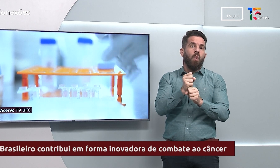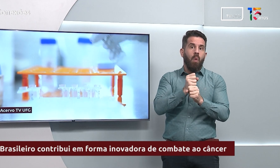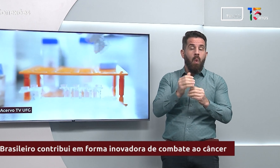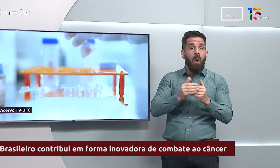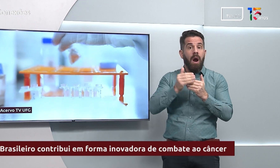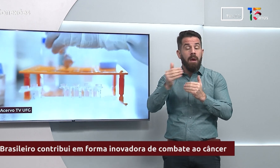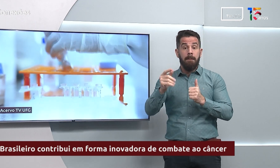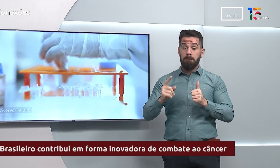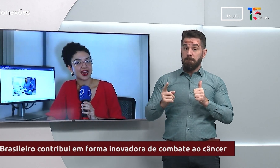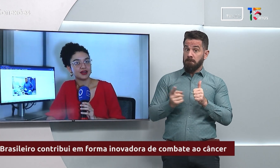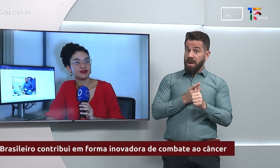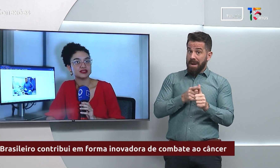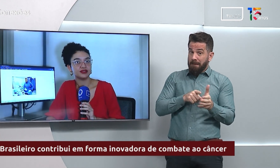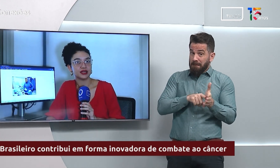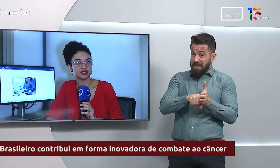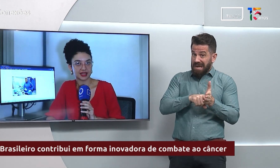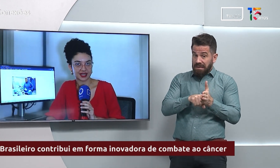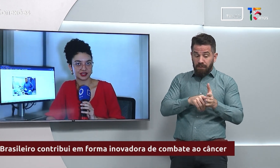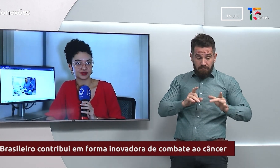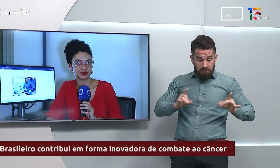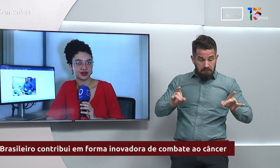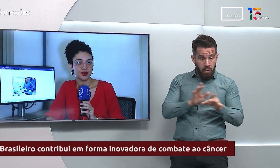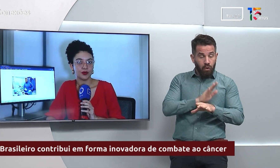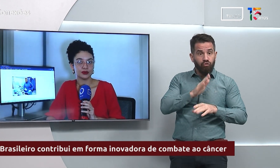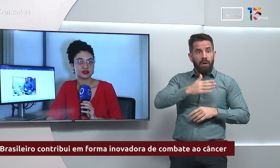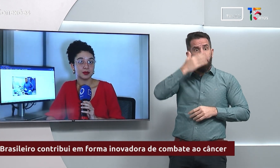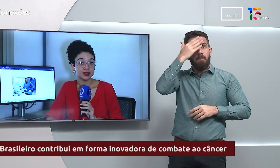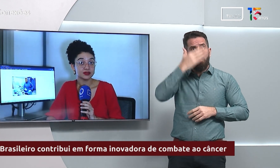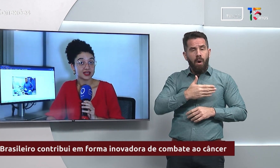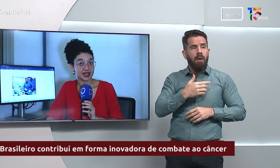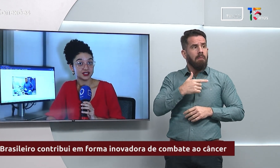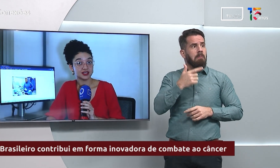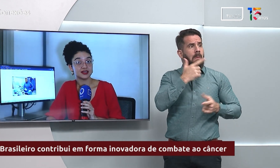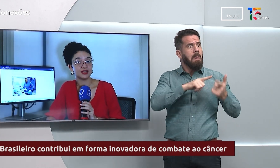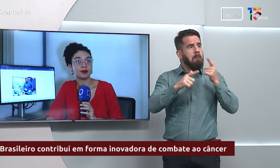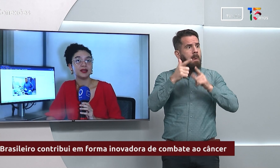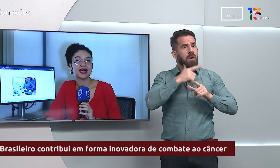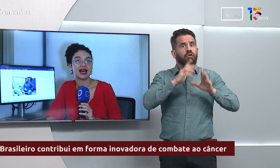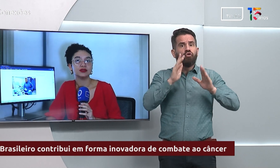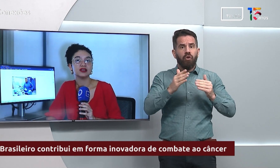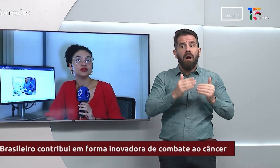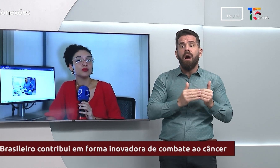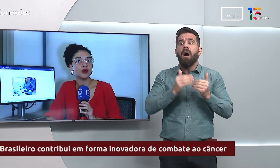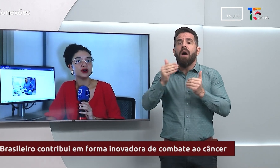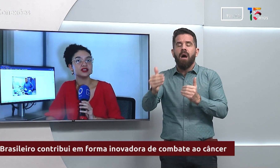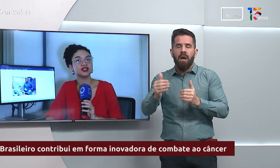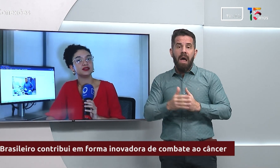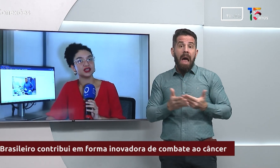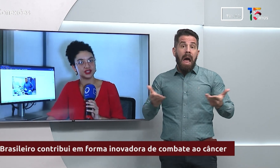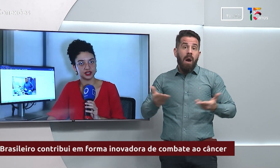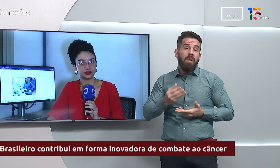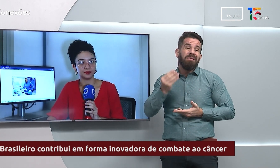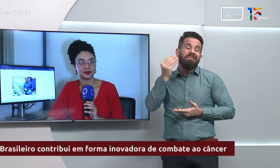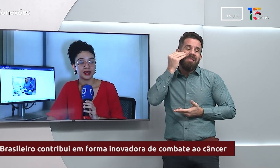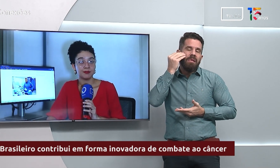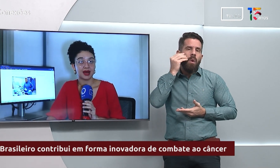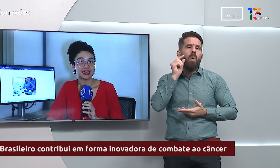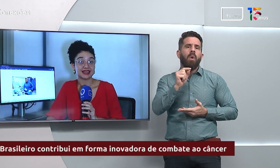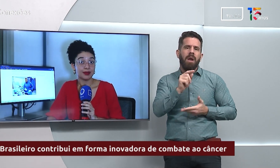essas células por meio da hipermultiplicação delas e de uma posterior